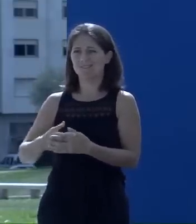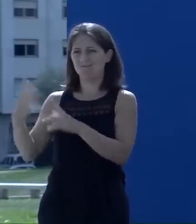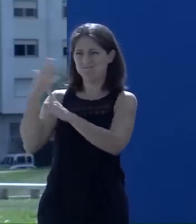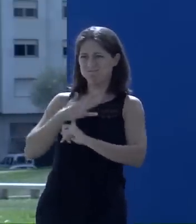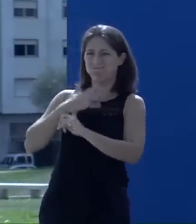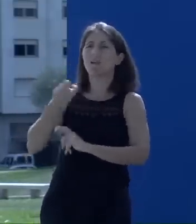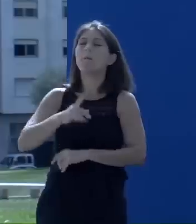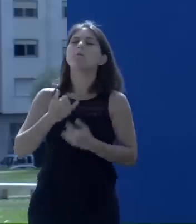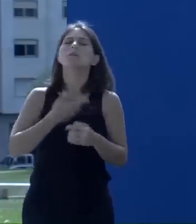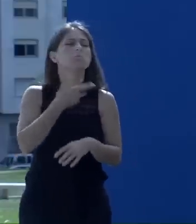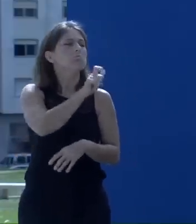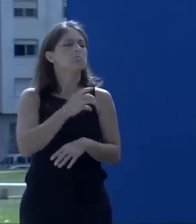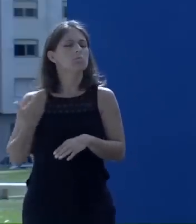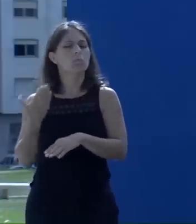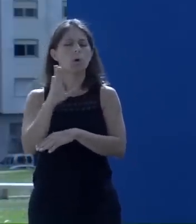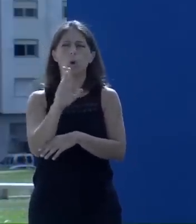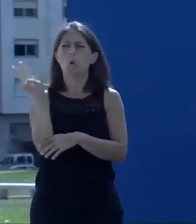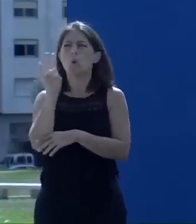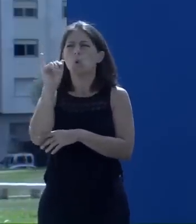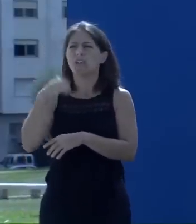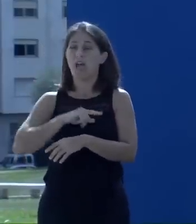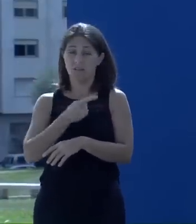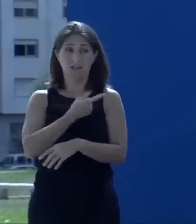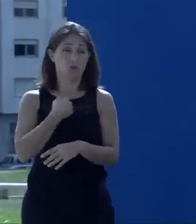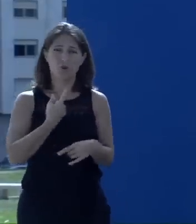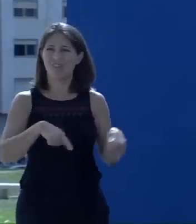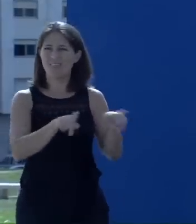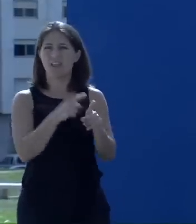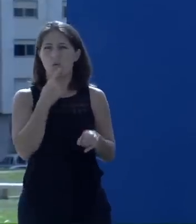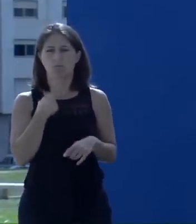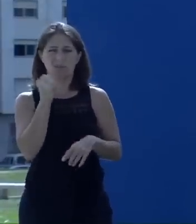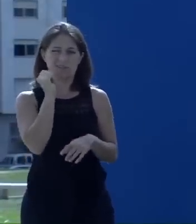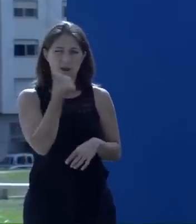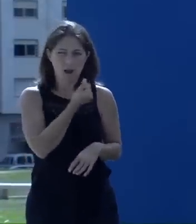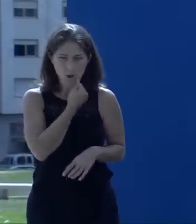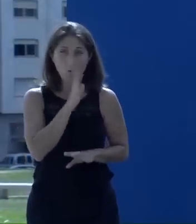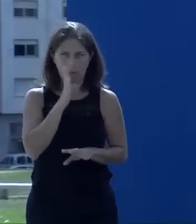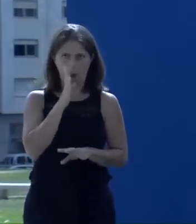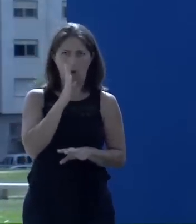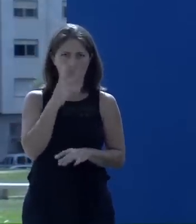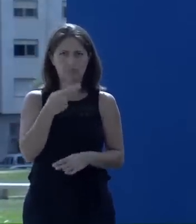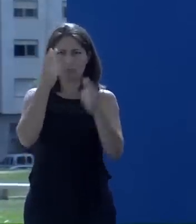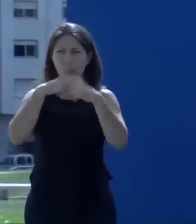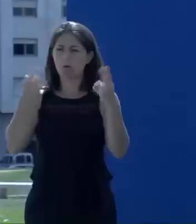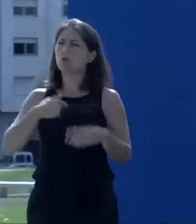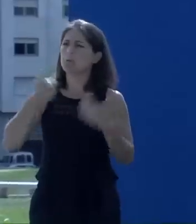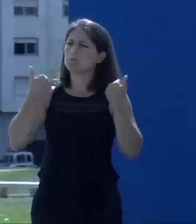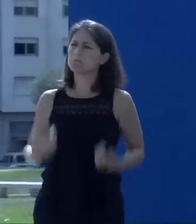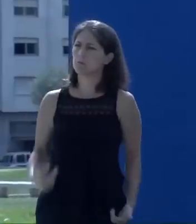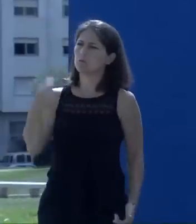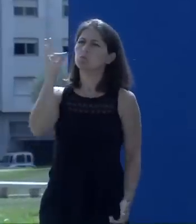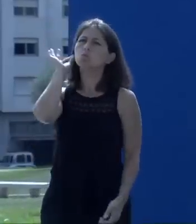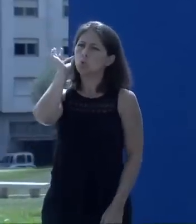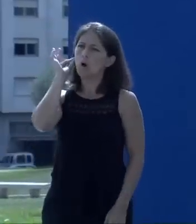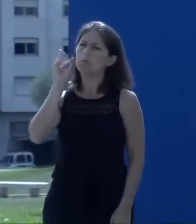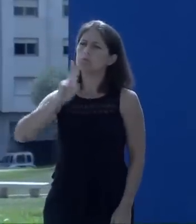Luís Villares, aquí presente, voume permitir dicir un segredo, a voces. Son muller. Pois